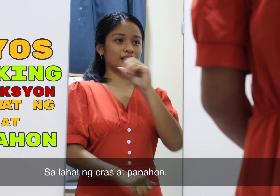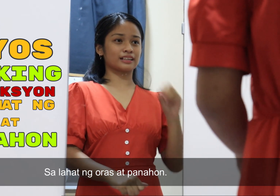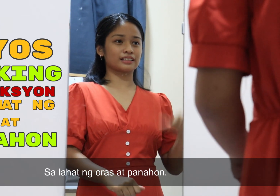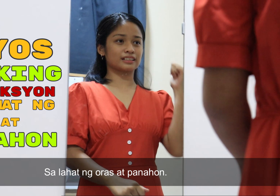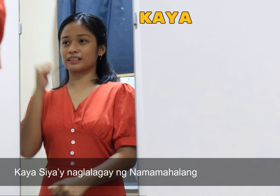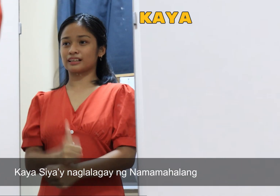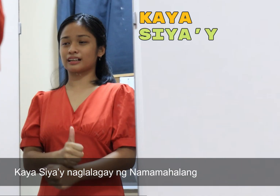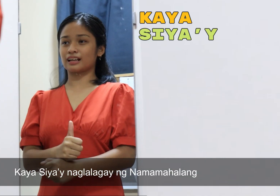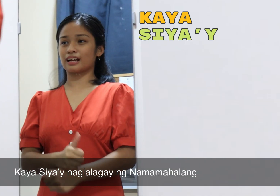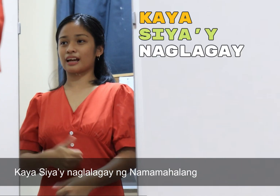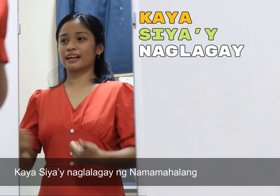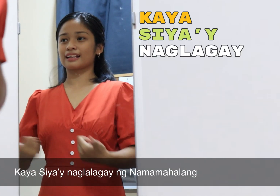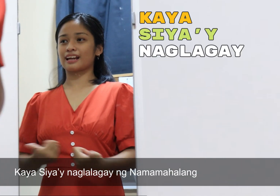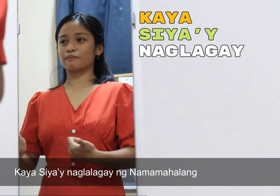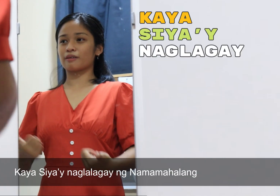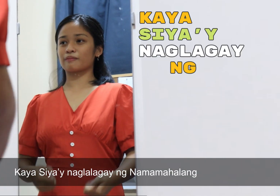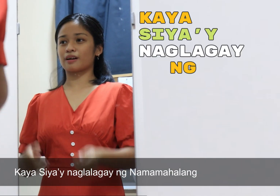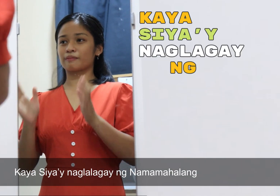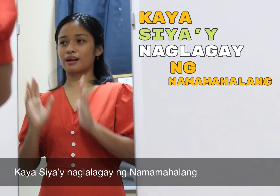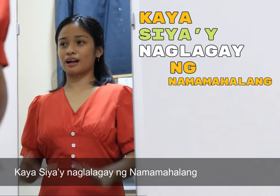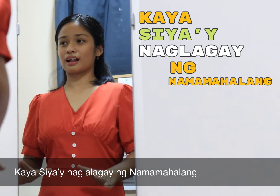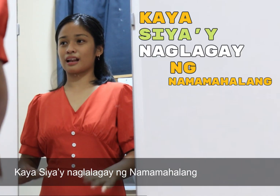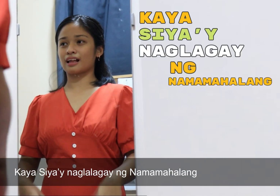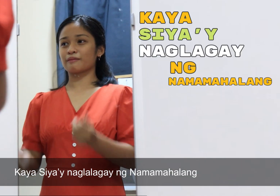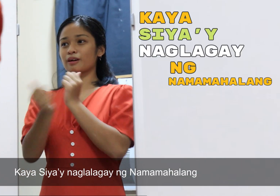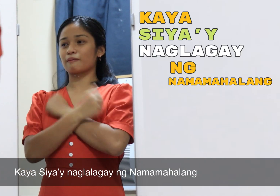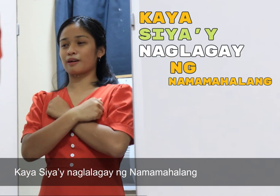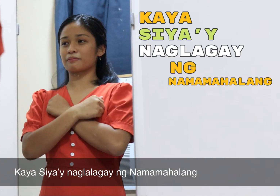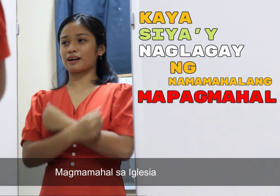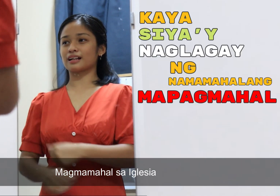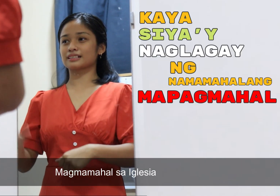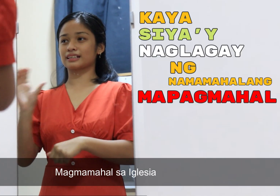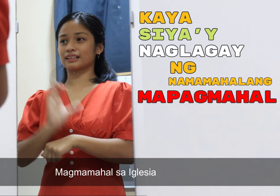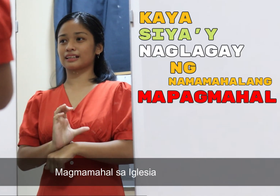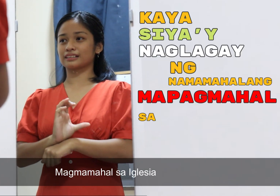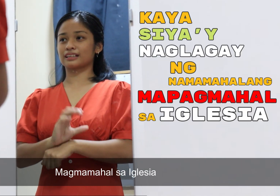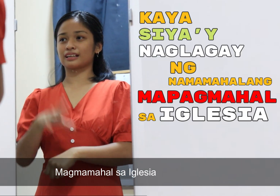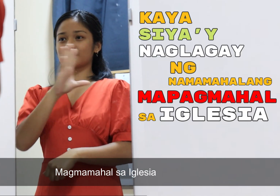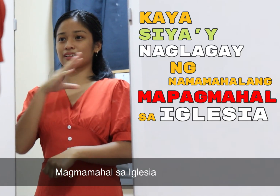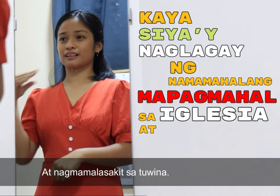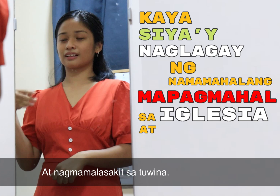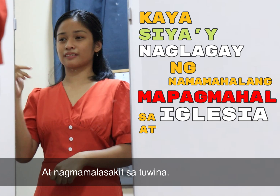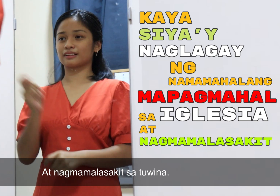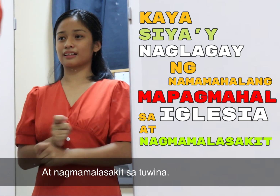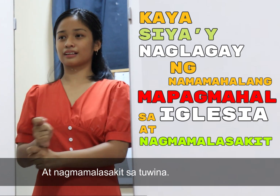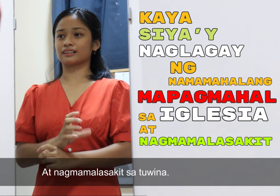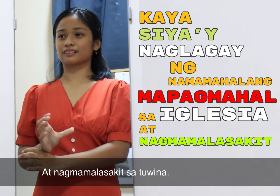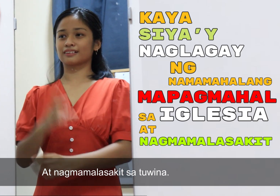panahon, kaya siya'y naglagay ng namamahalang mapagmahal sa iglesia at nagmamalasakit